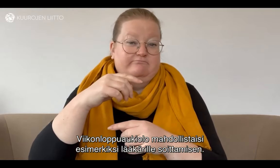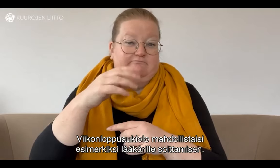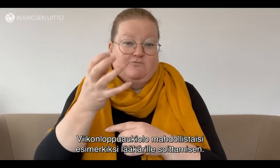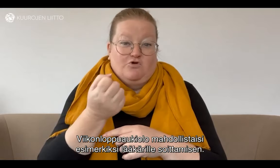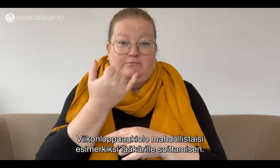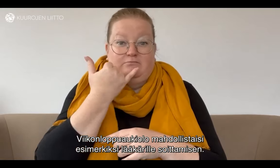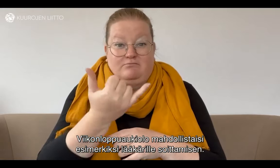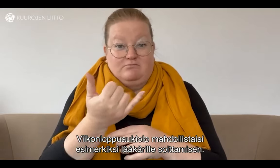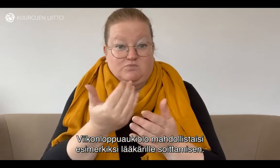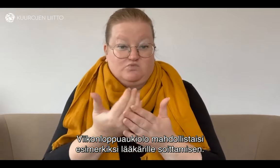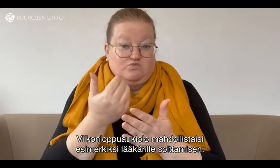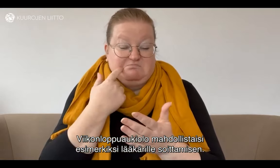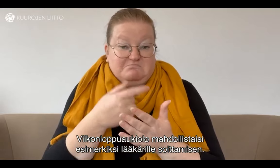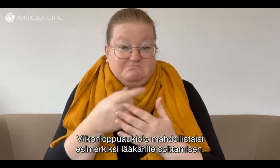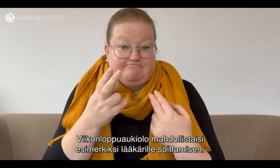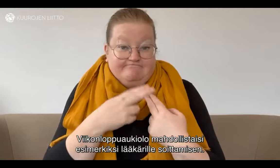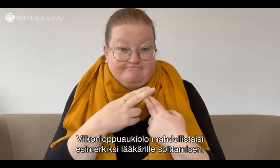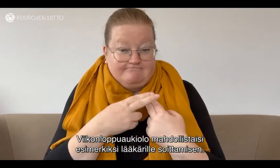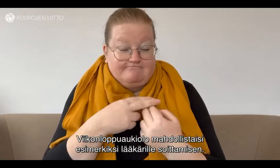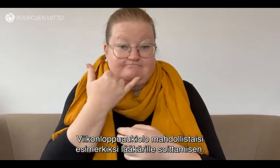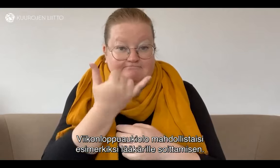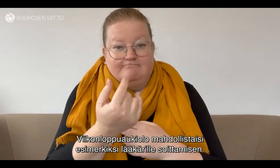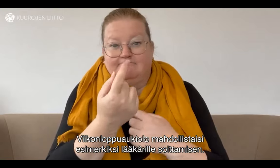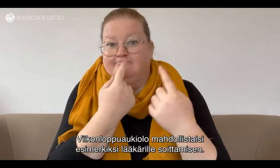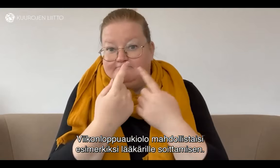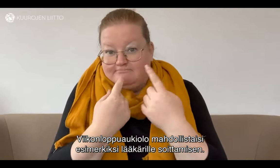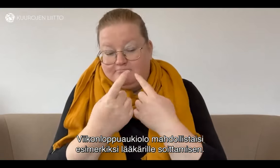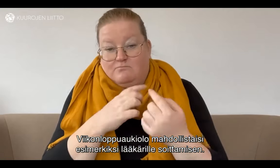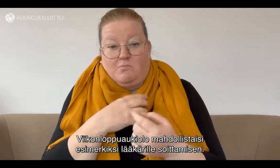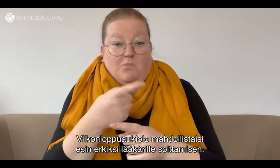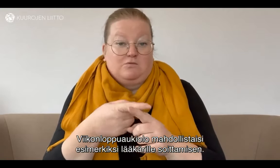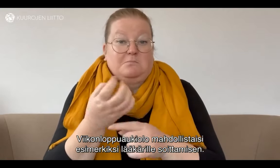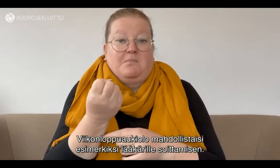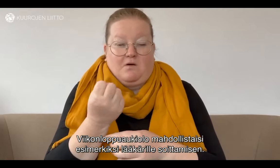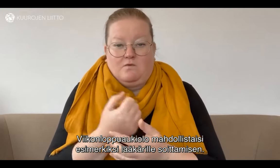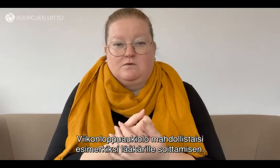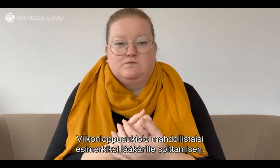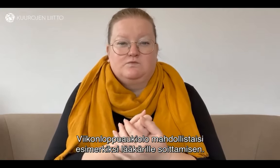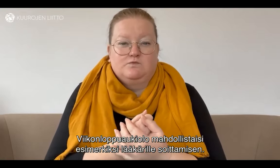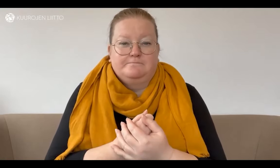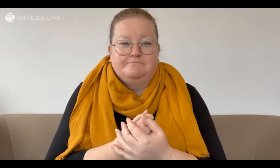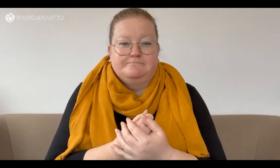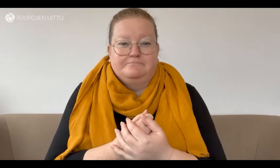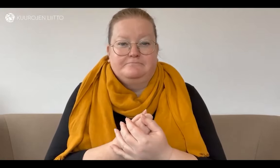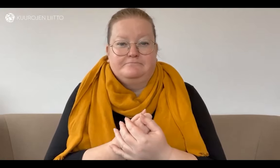viikonloppuisin. Viikonloppuaukiolo mahdollistaisi esimerkiksi lääkärille soittamisen.